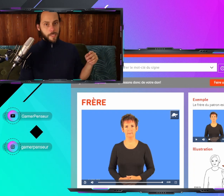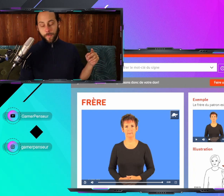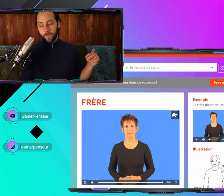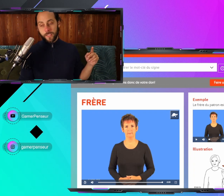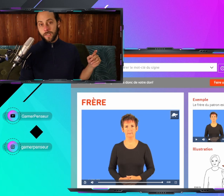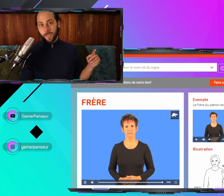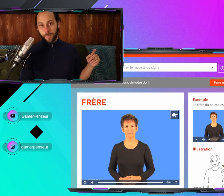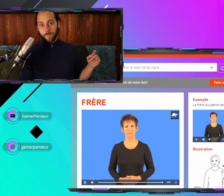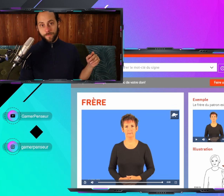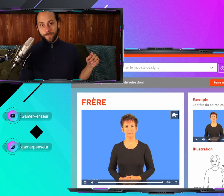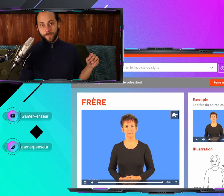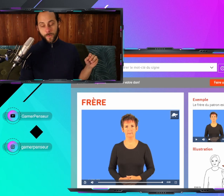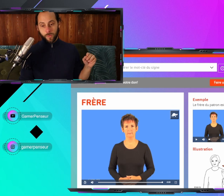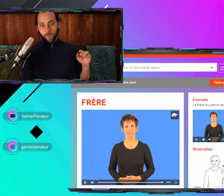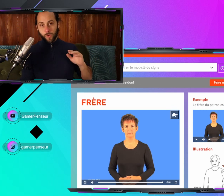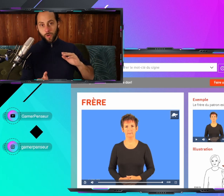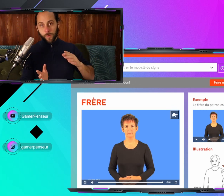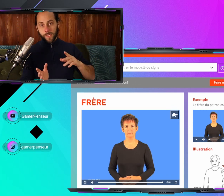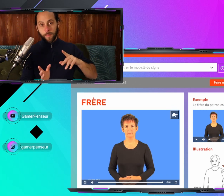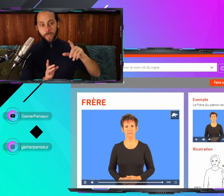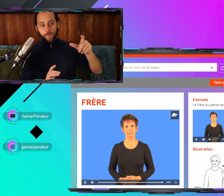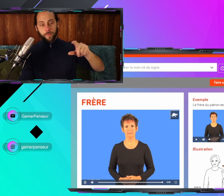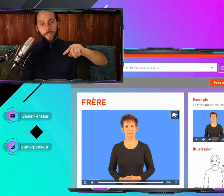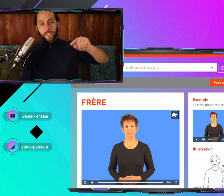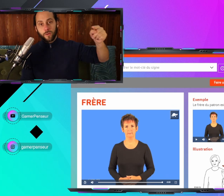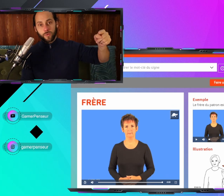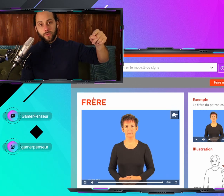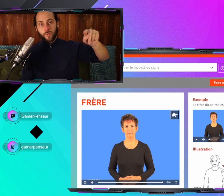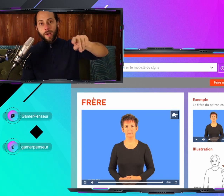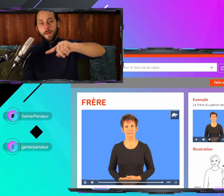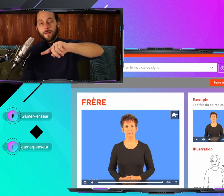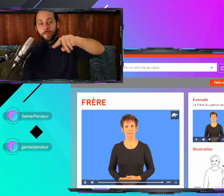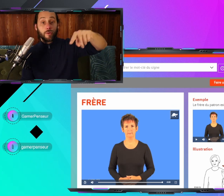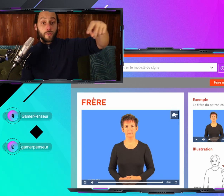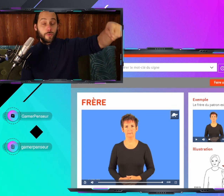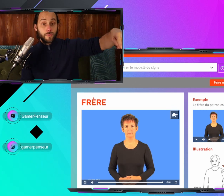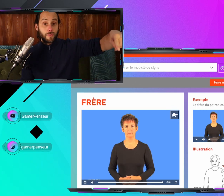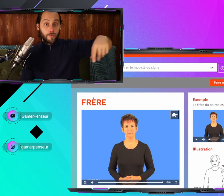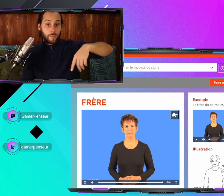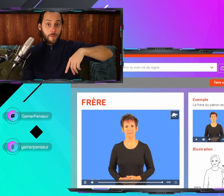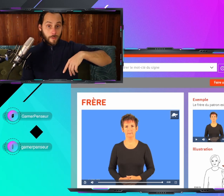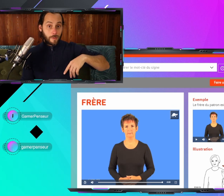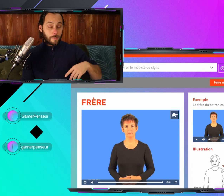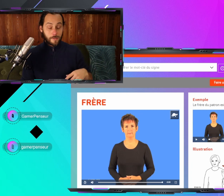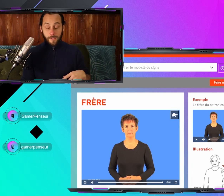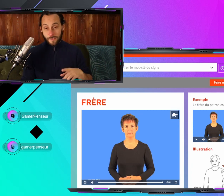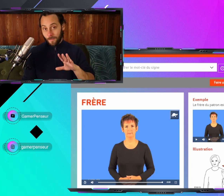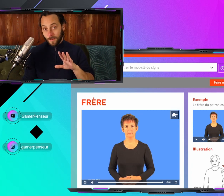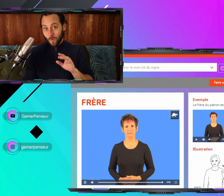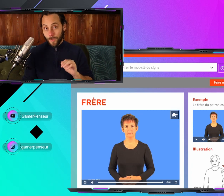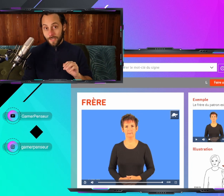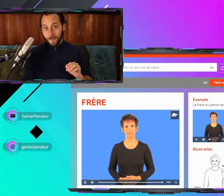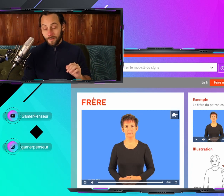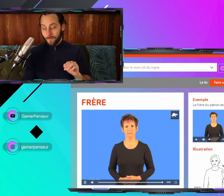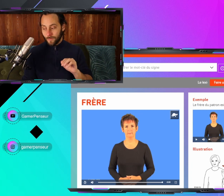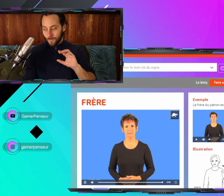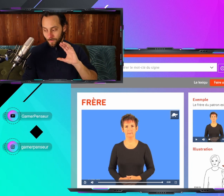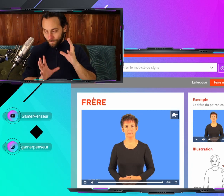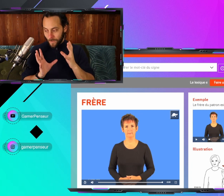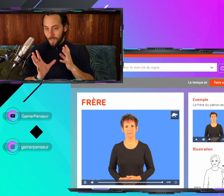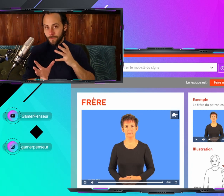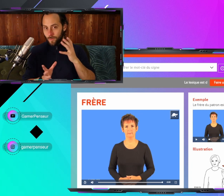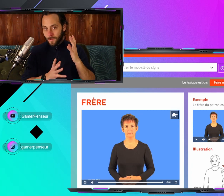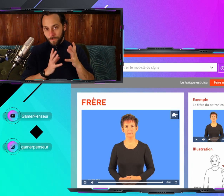Ouais, mais c'est pas facile, les pi. Surtout quand on commence à parler du frère de la sœur de... ça devient compliqué. Il